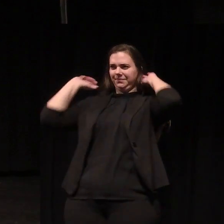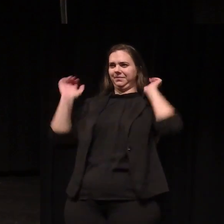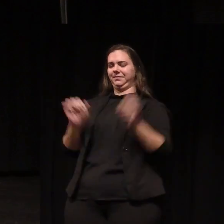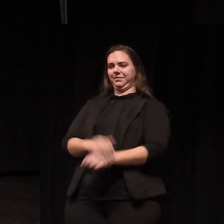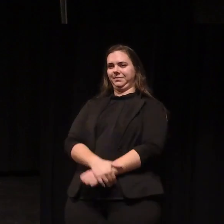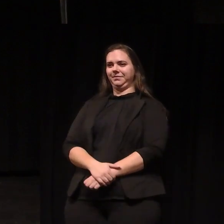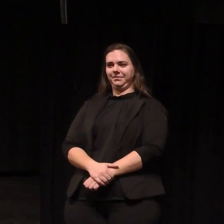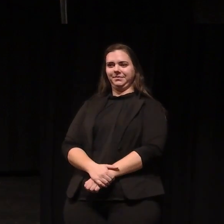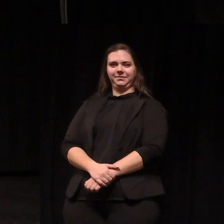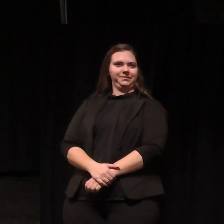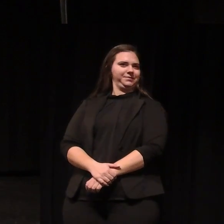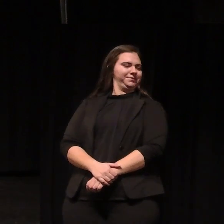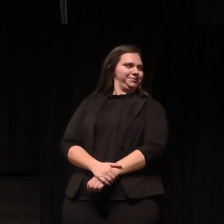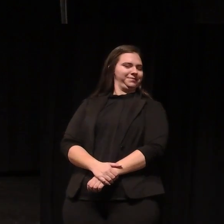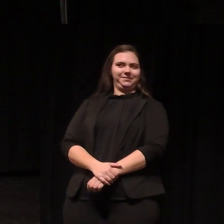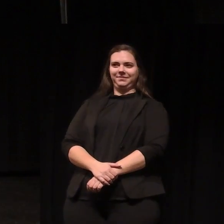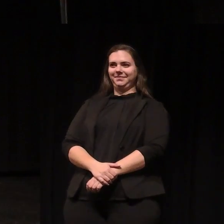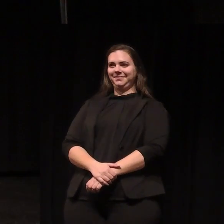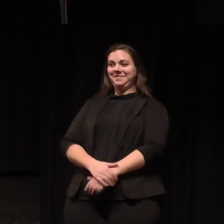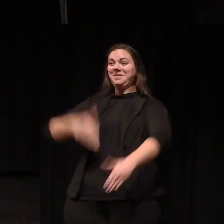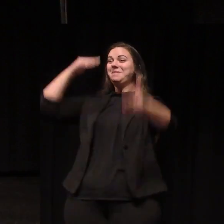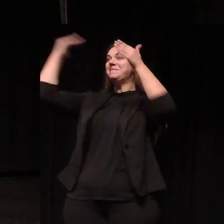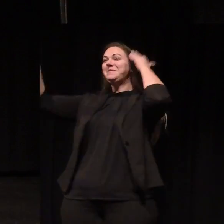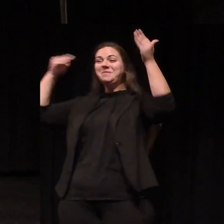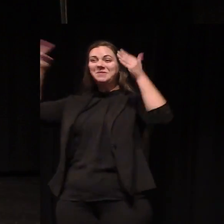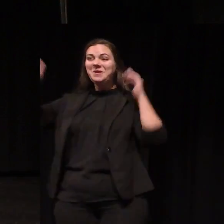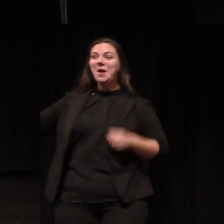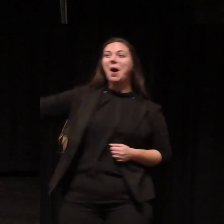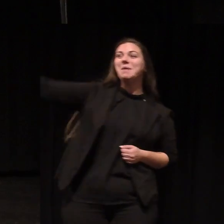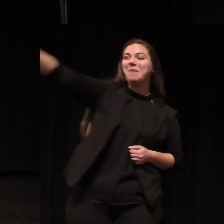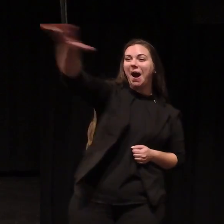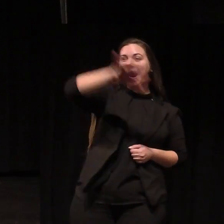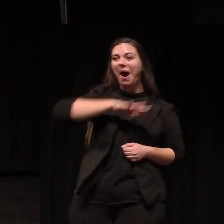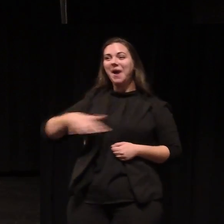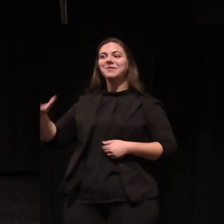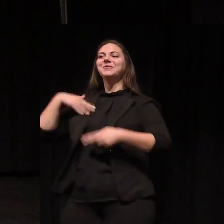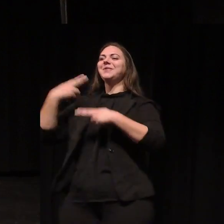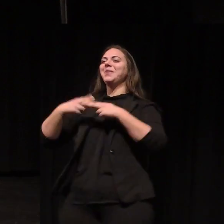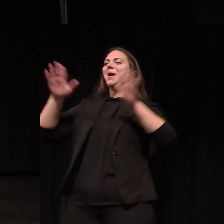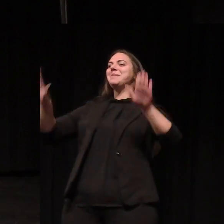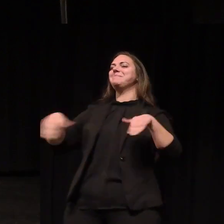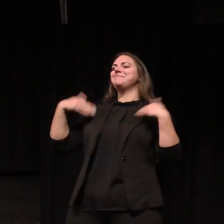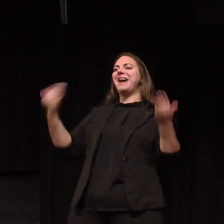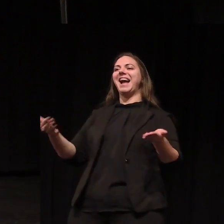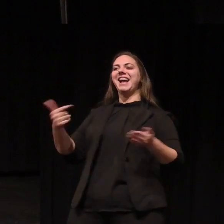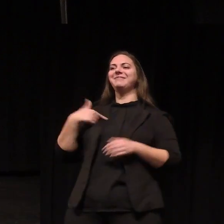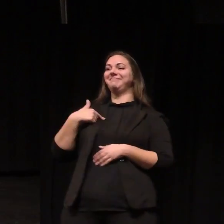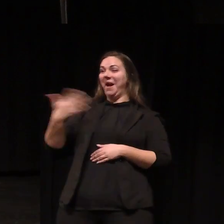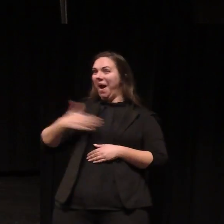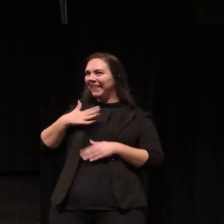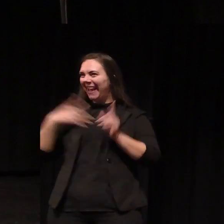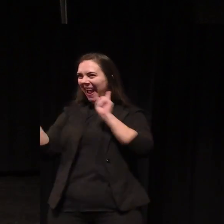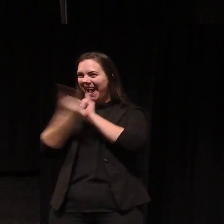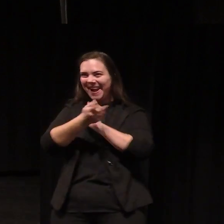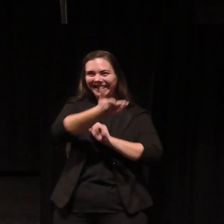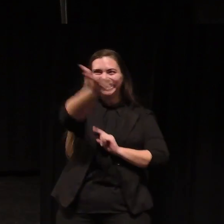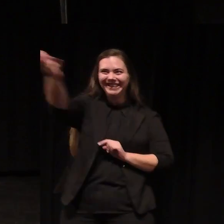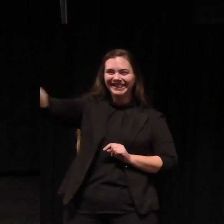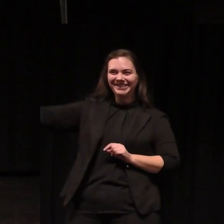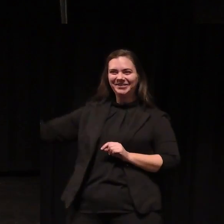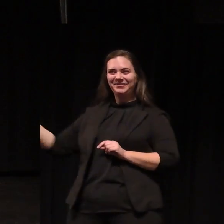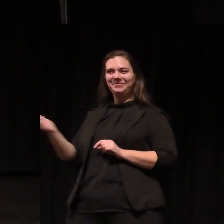attention. Bonjour tout le monde, moi c'est Marie, mon nom enchanté. Moi, j'aime des